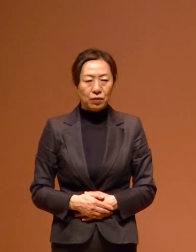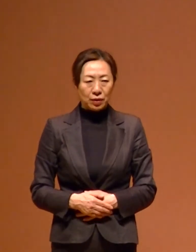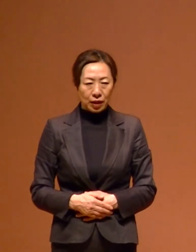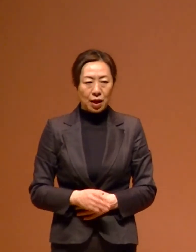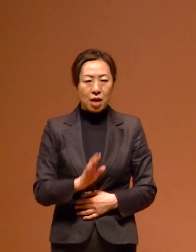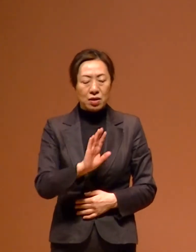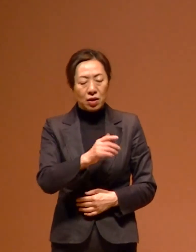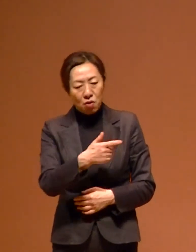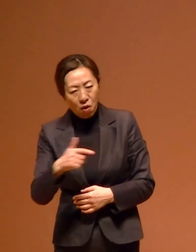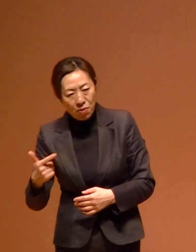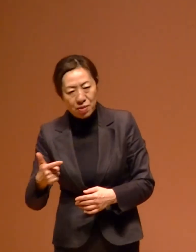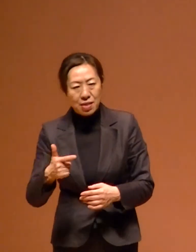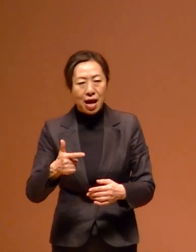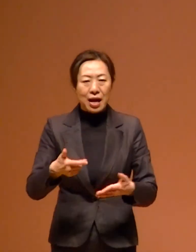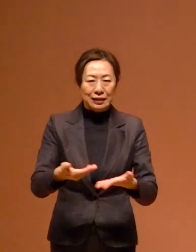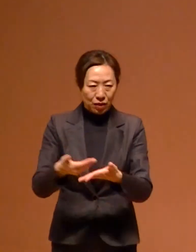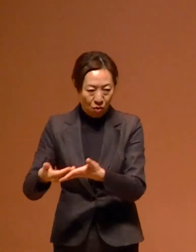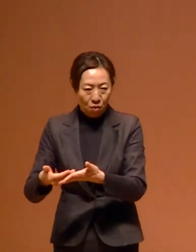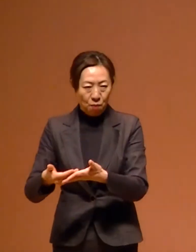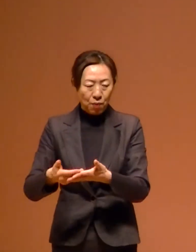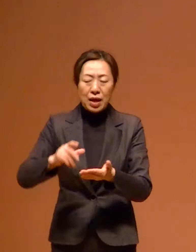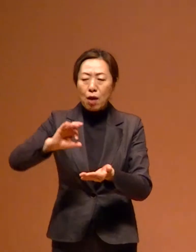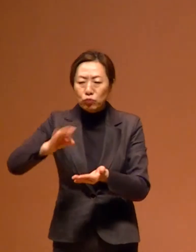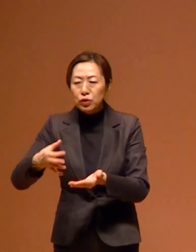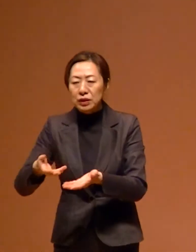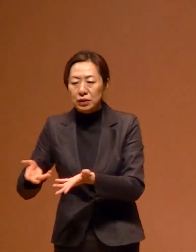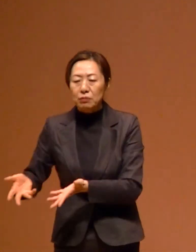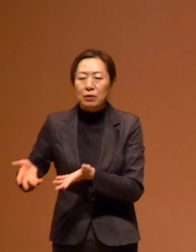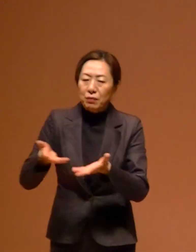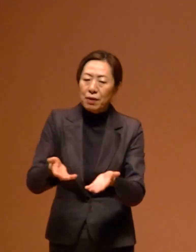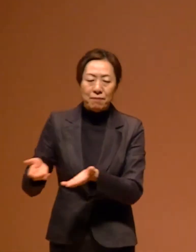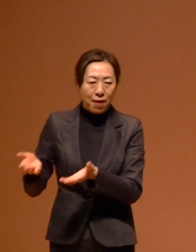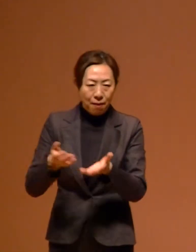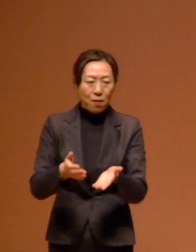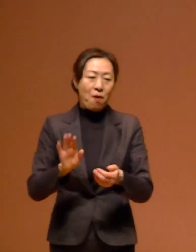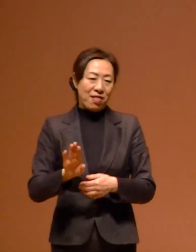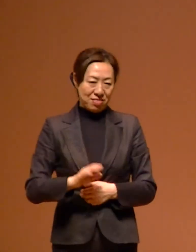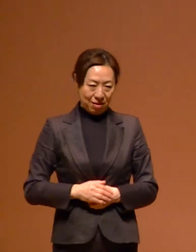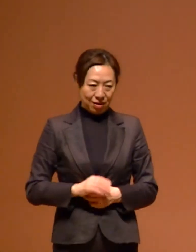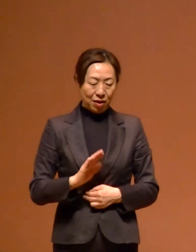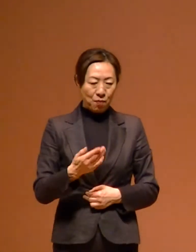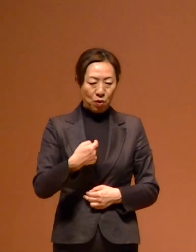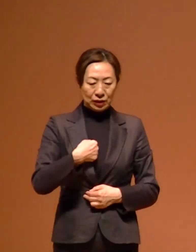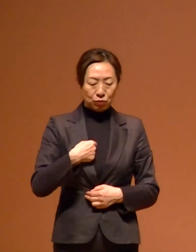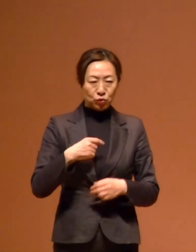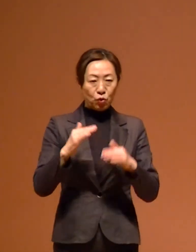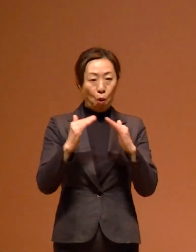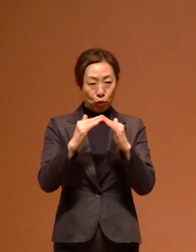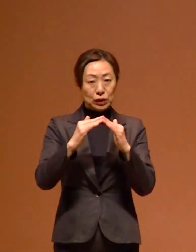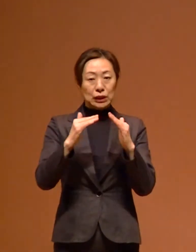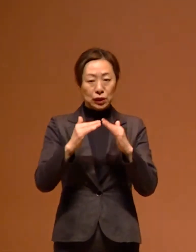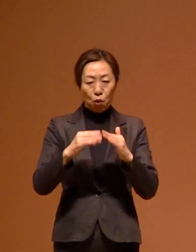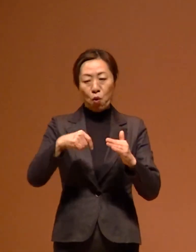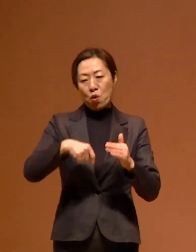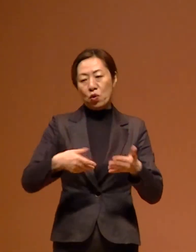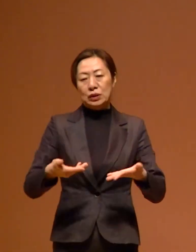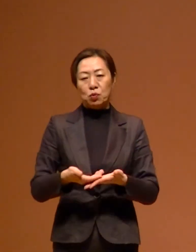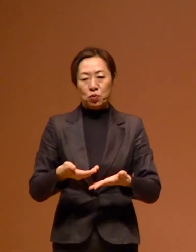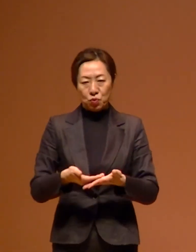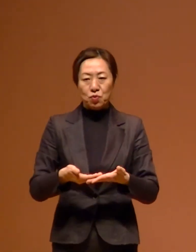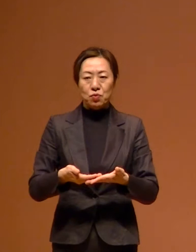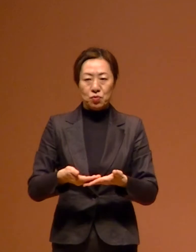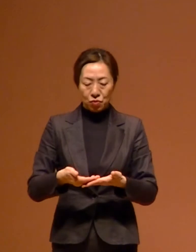いろんなそういう作業、もちろん物資の搬入もあったんですけど、自分のうちの仕事